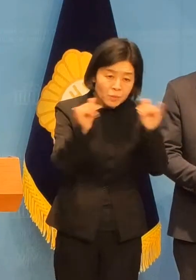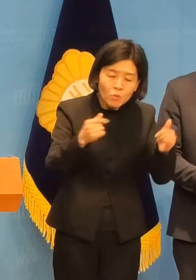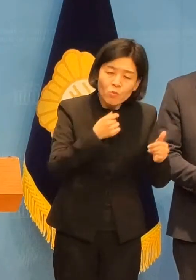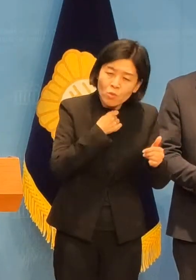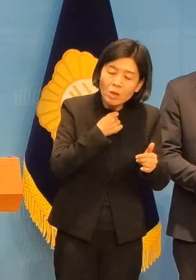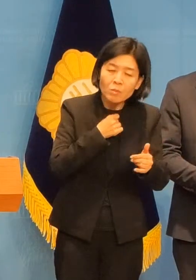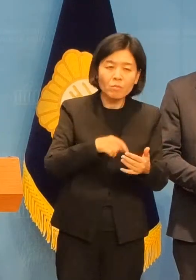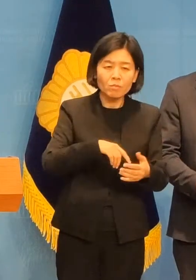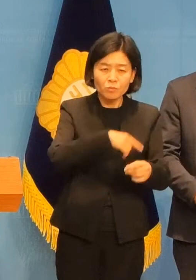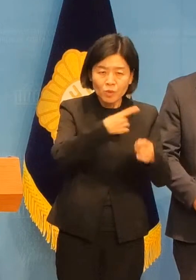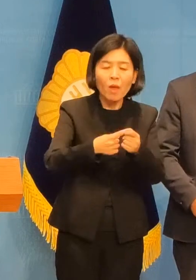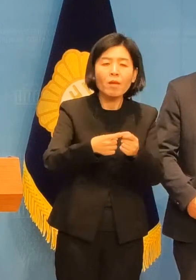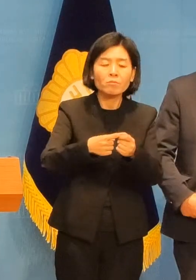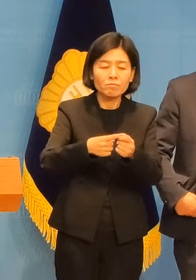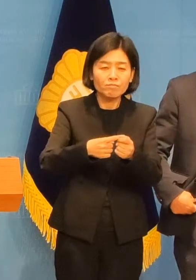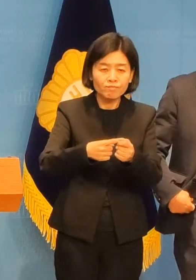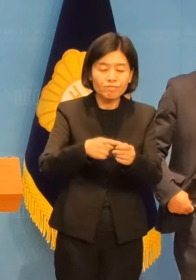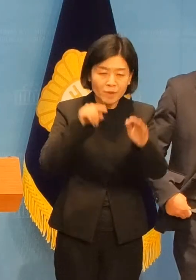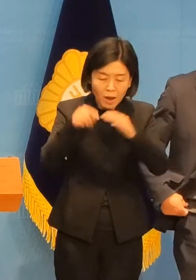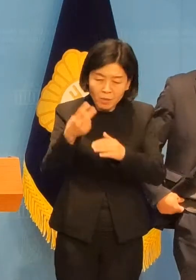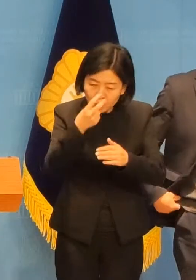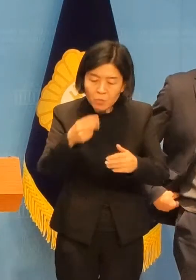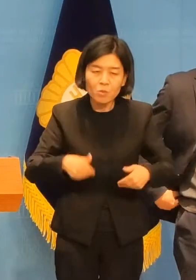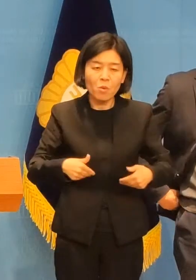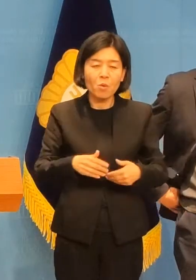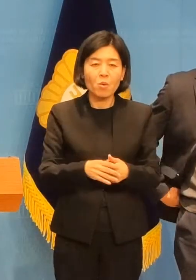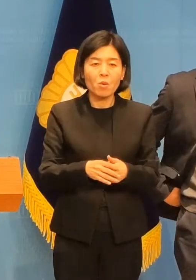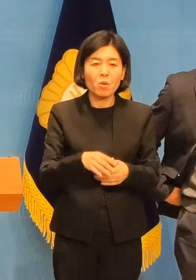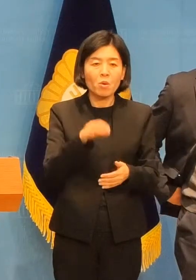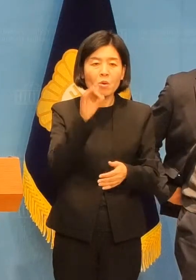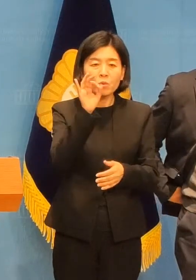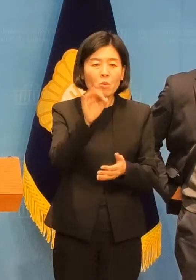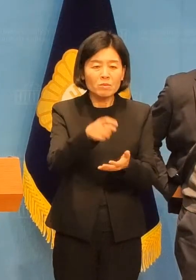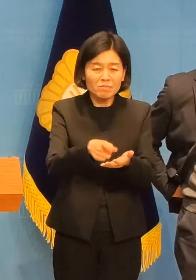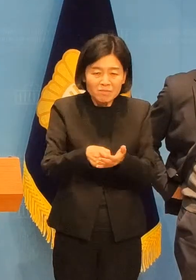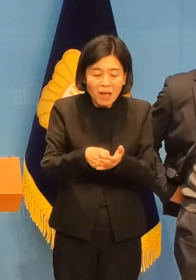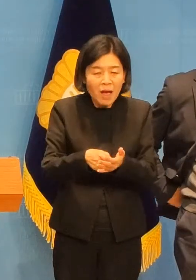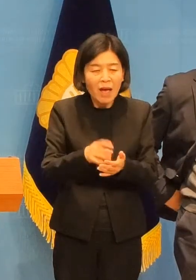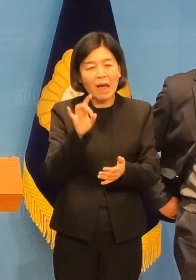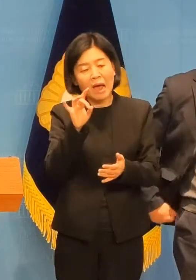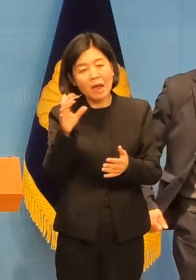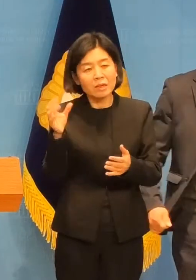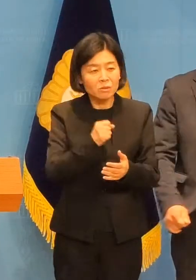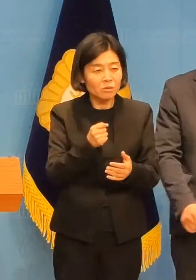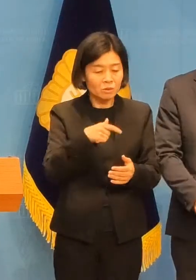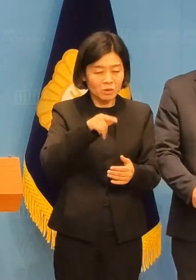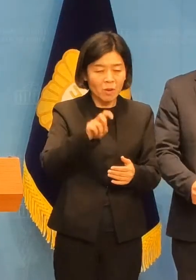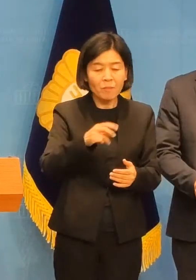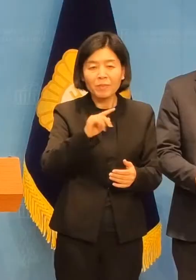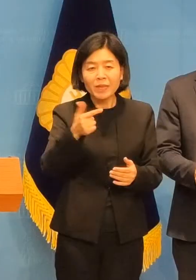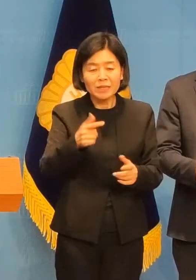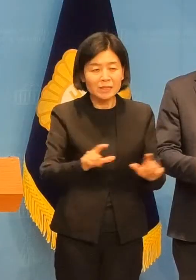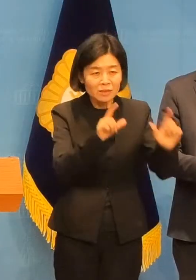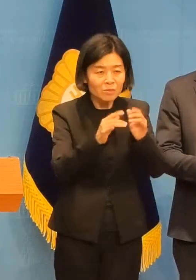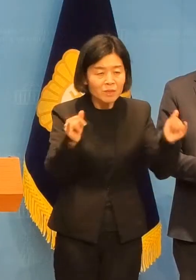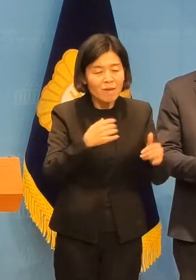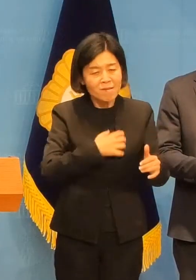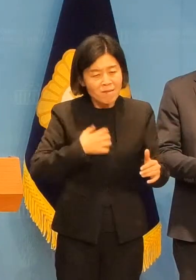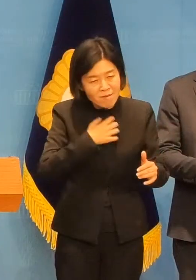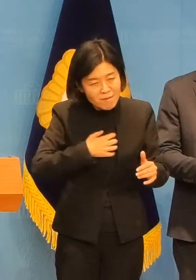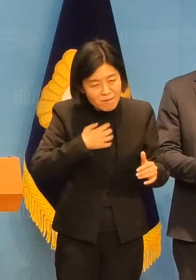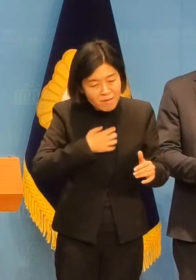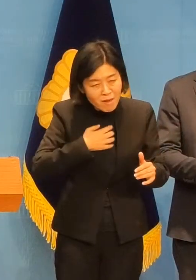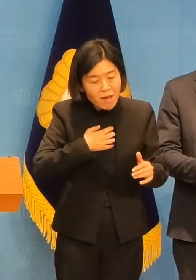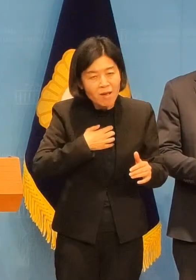것이 마땅합니다. 단순 비용을 이유로 오랜 시간 희생해온 검단 주민들의 고통을 가중시키려는 발상은 절대로 용납할